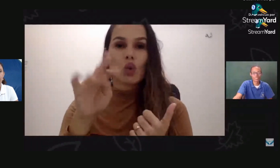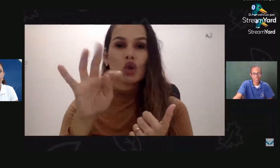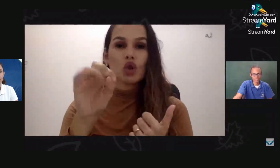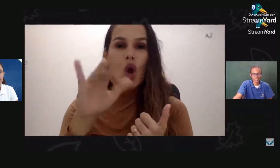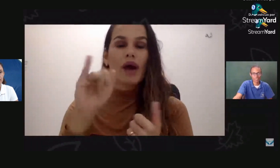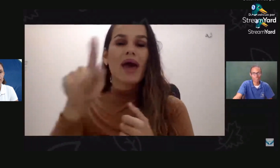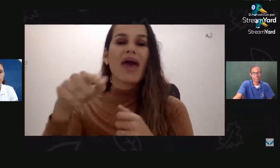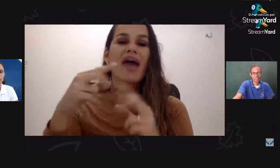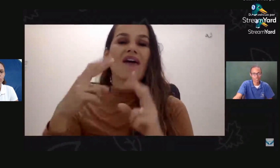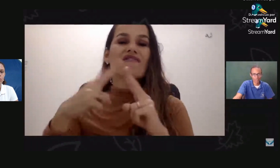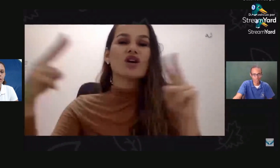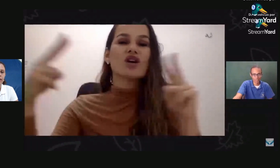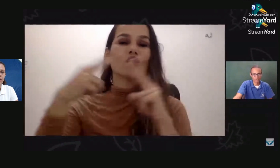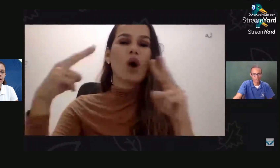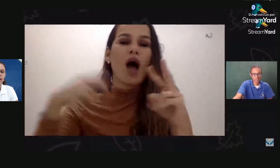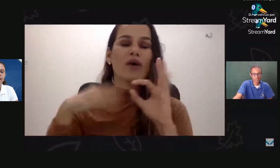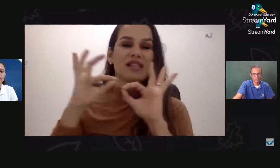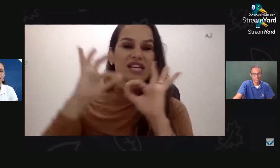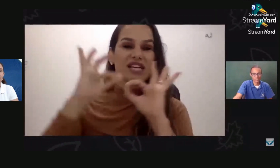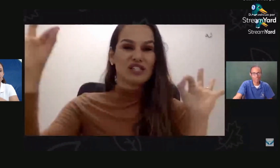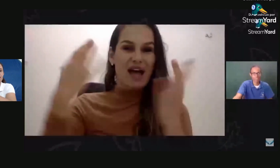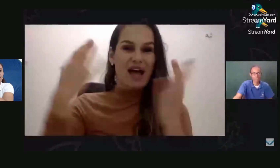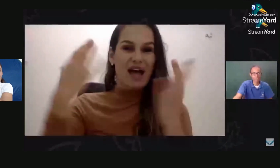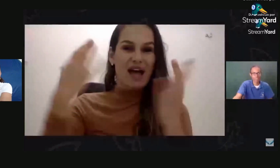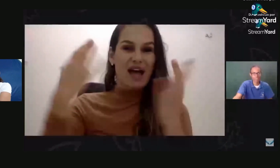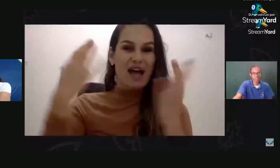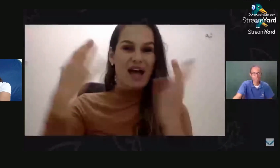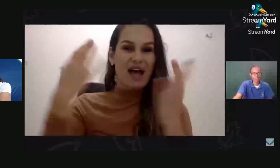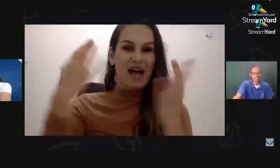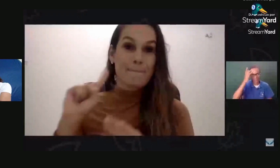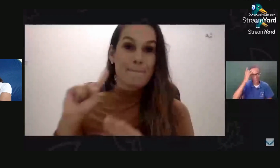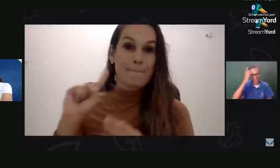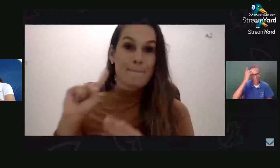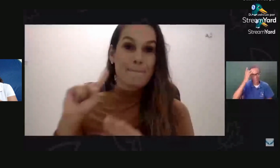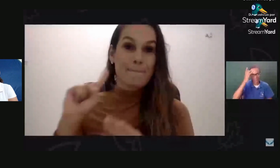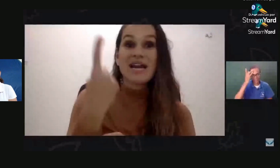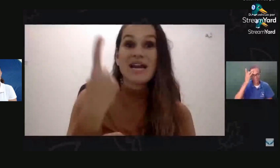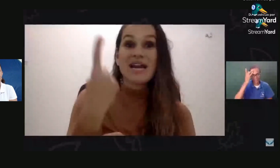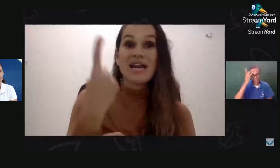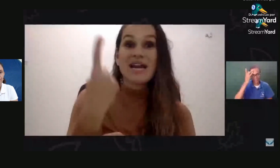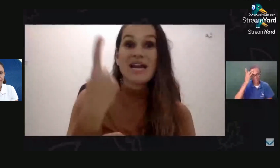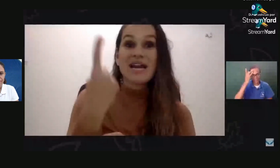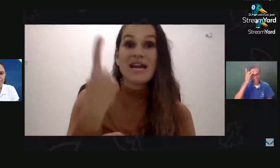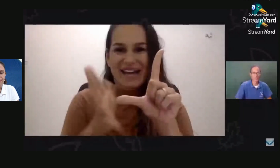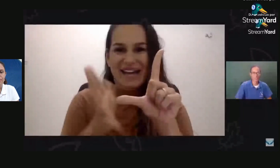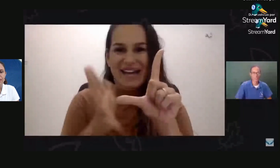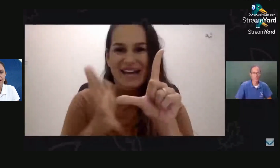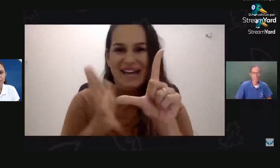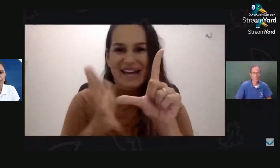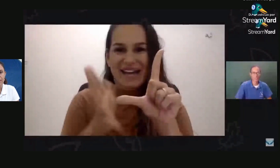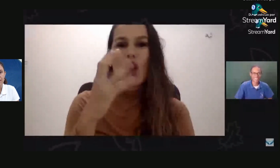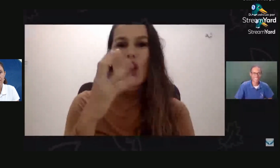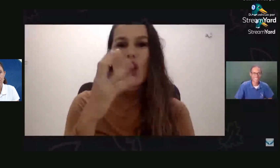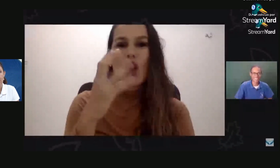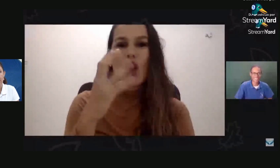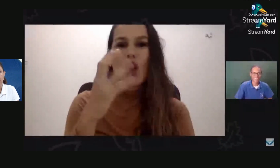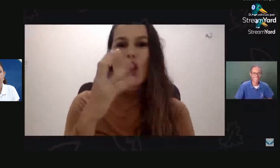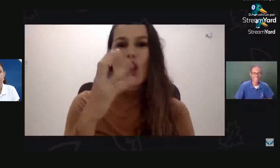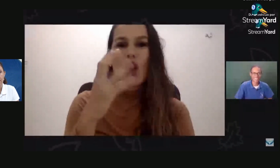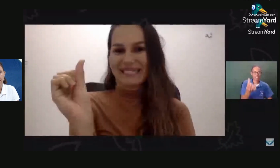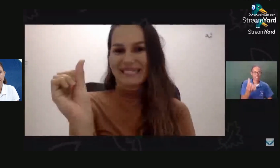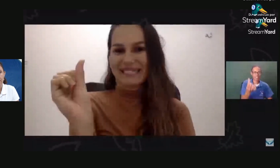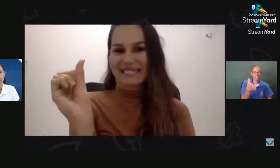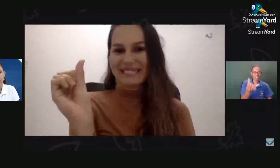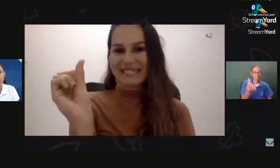quando eu fiz, então, a tutoria, tutoria virtual, né? Tive, então,